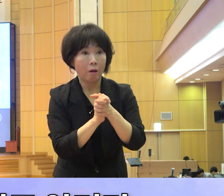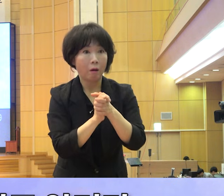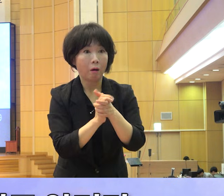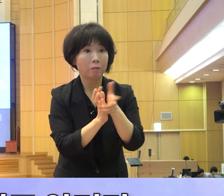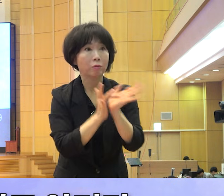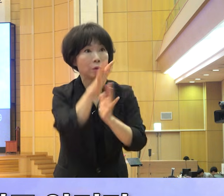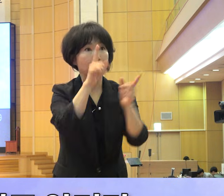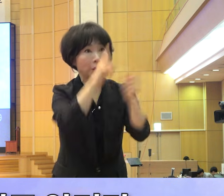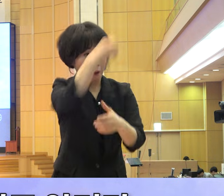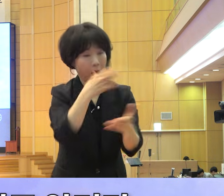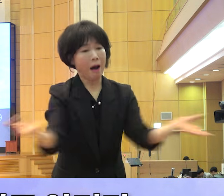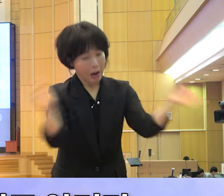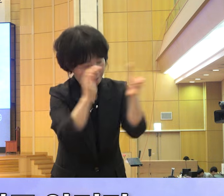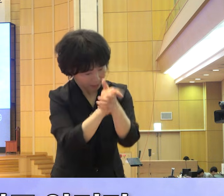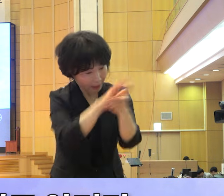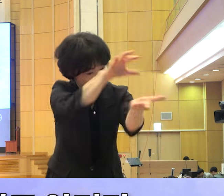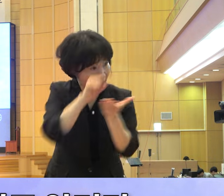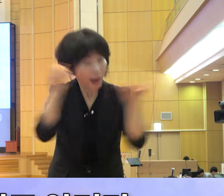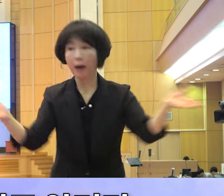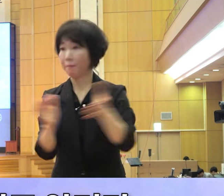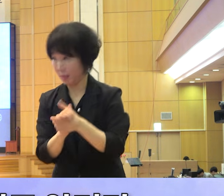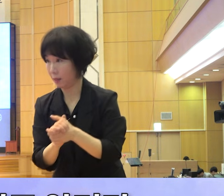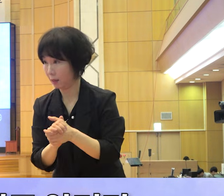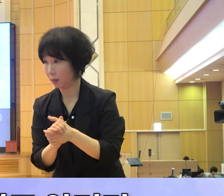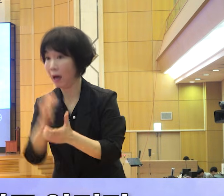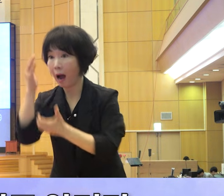언제나 주님이 말씀하면